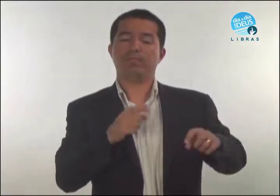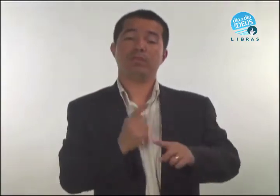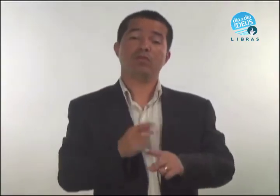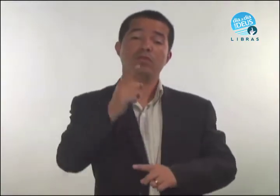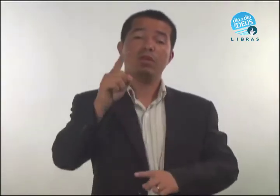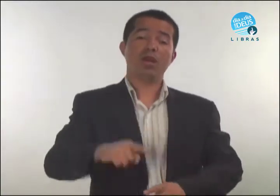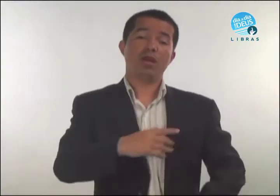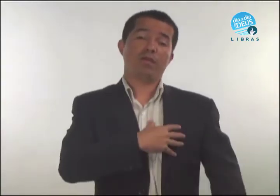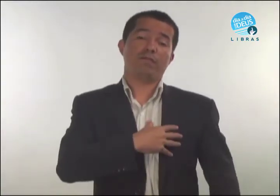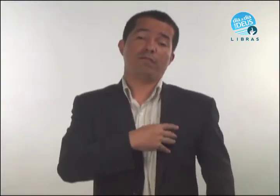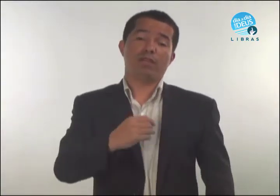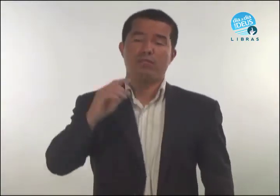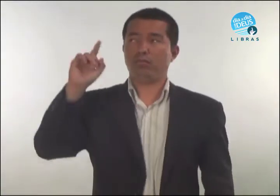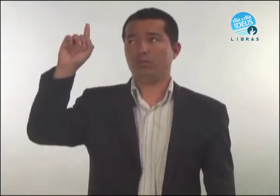filhos.